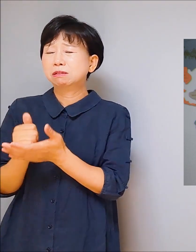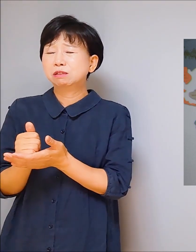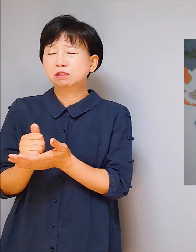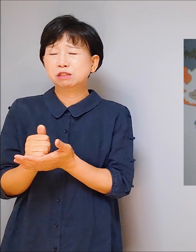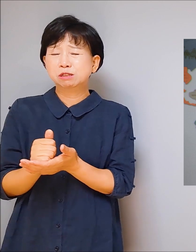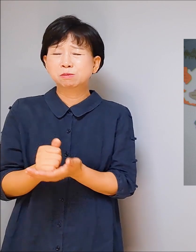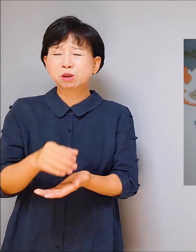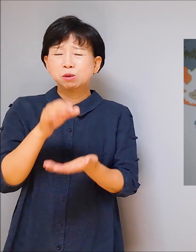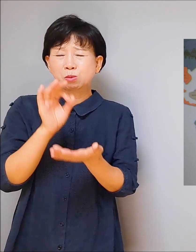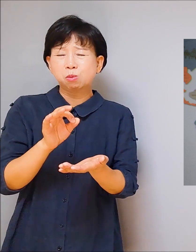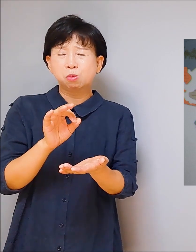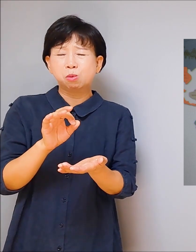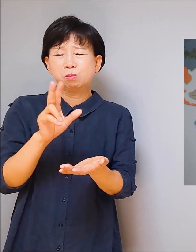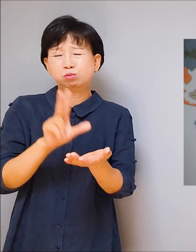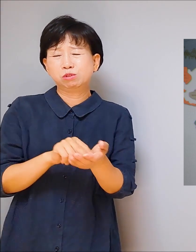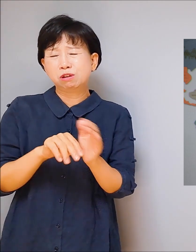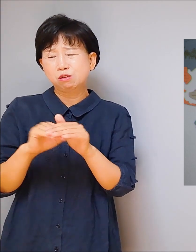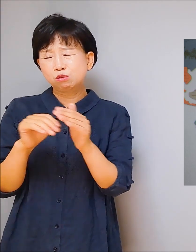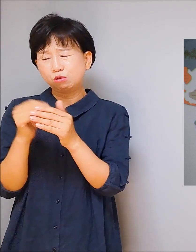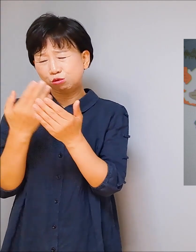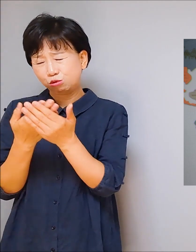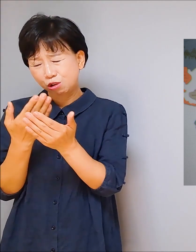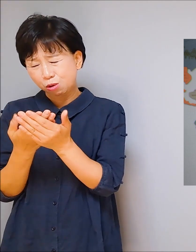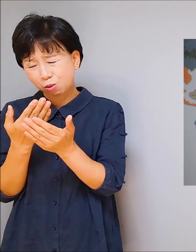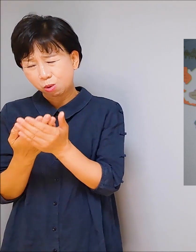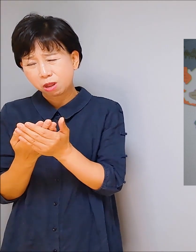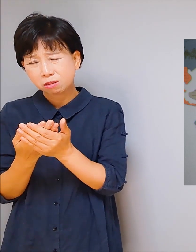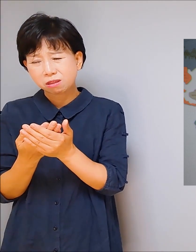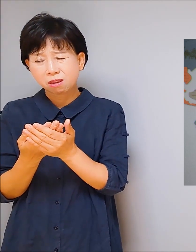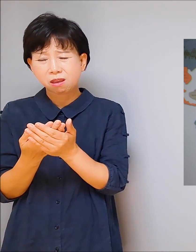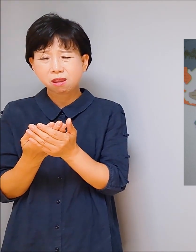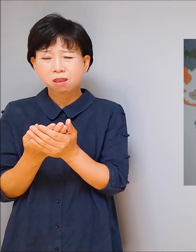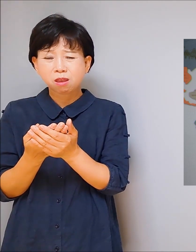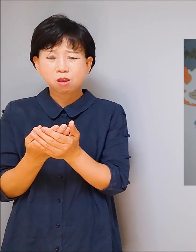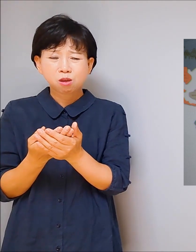하나님 이번 일 잘 되게 해주세요. 그런데 그 일이 더 꼬였습니다.